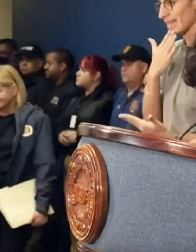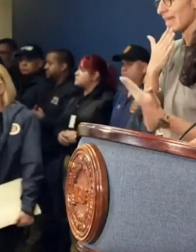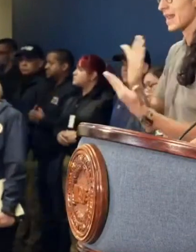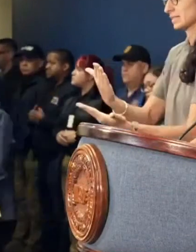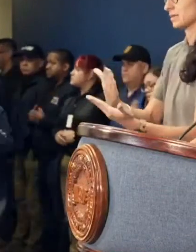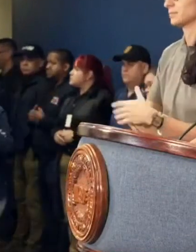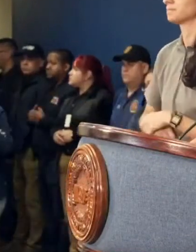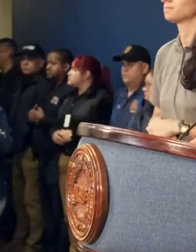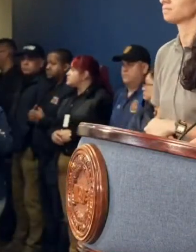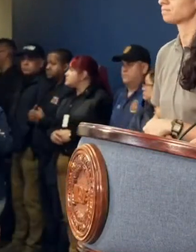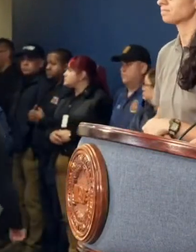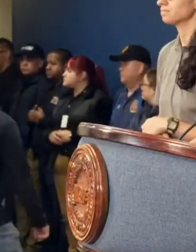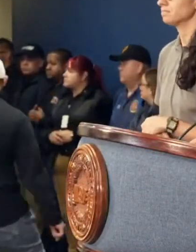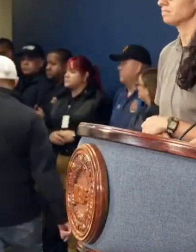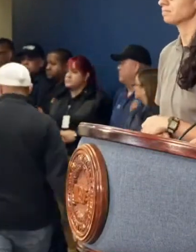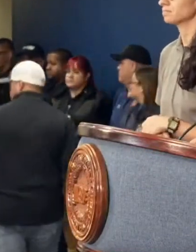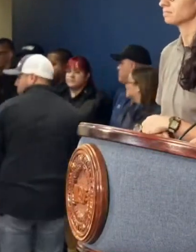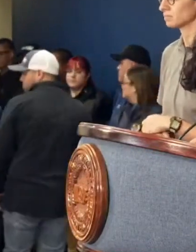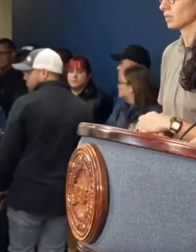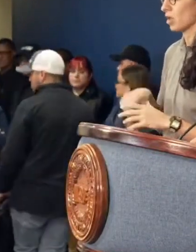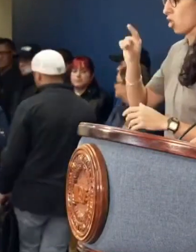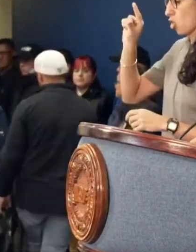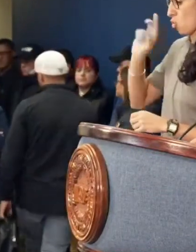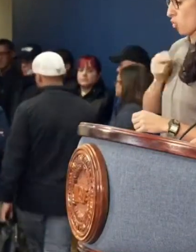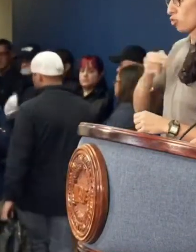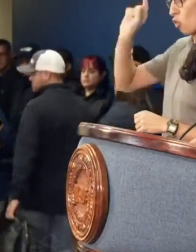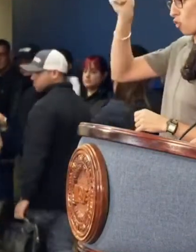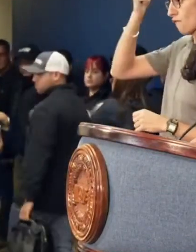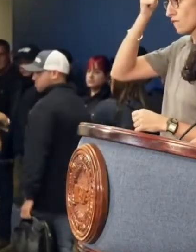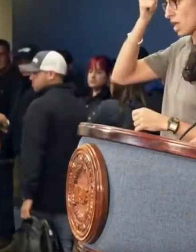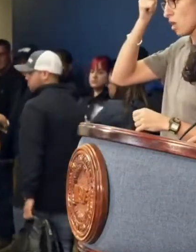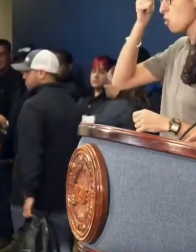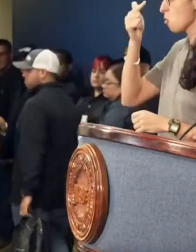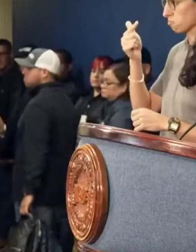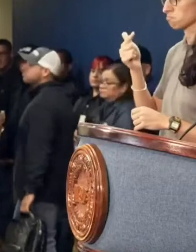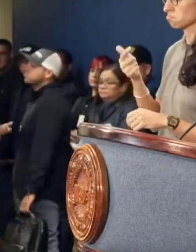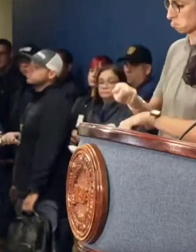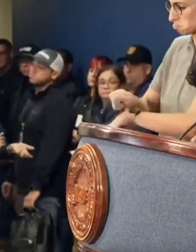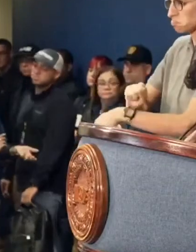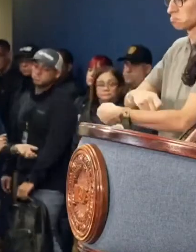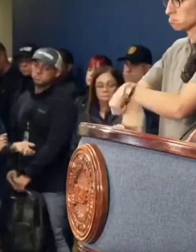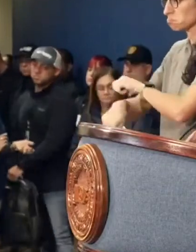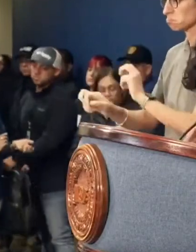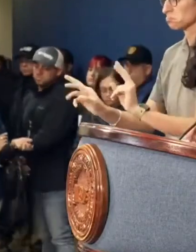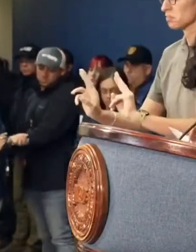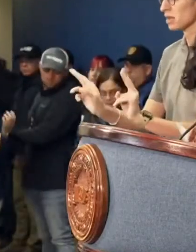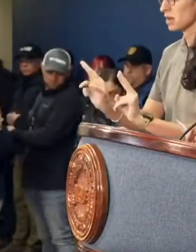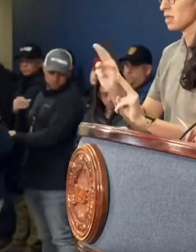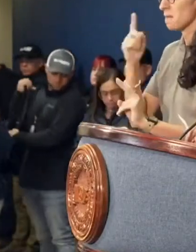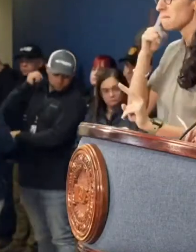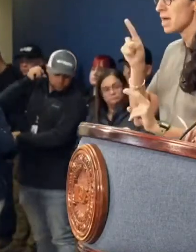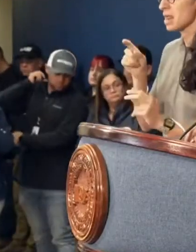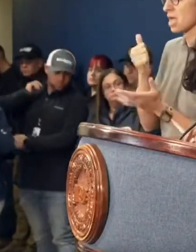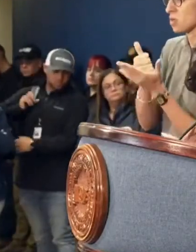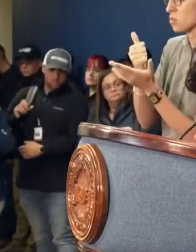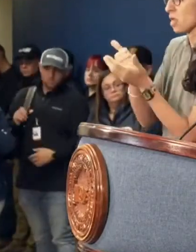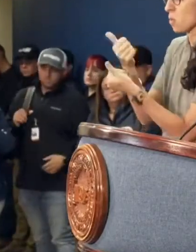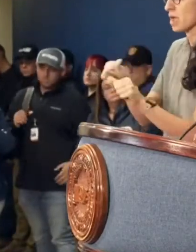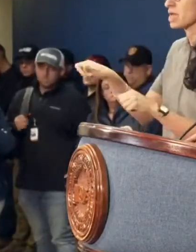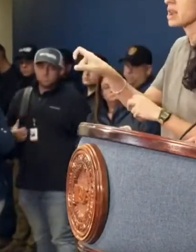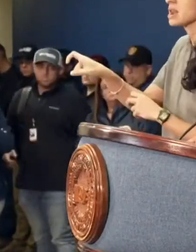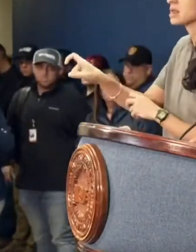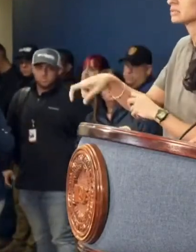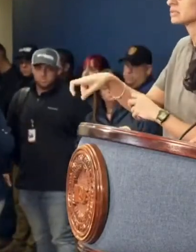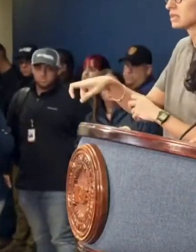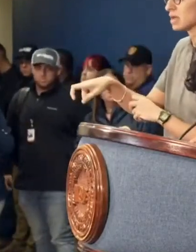agradecimiento. Les reitero que nuestro gobierno está completamente activado, respondiendo a todas las necesidades. Y